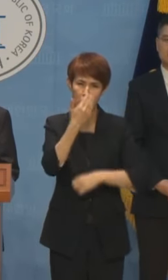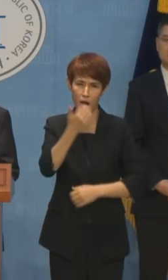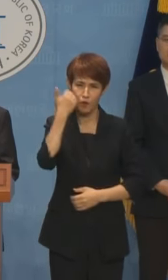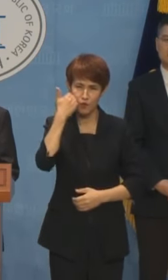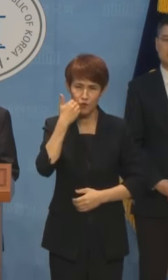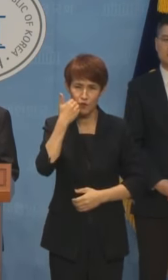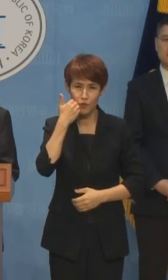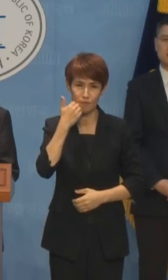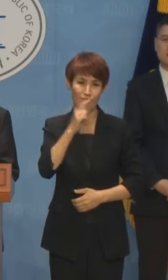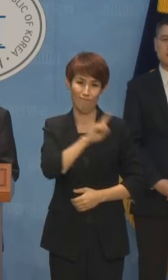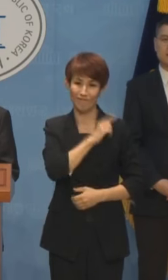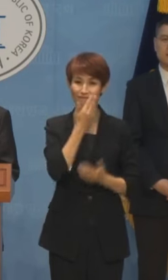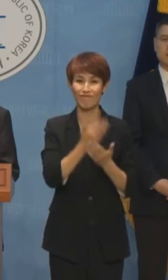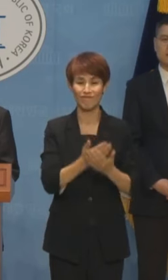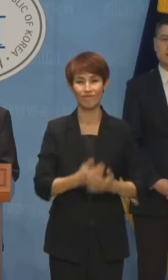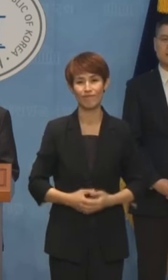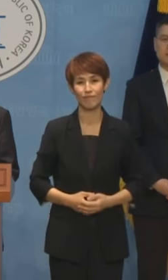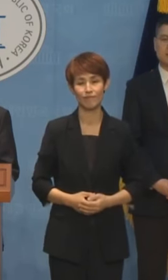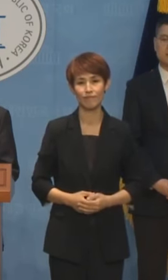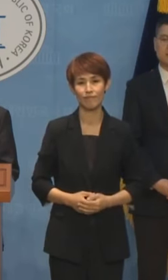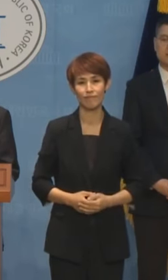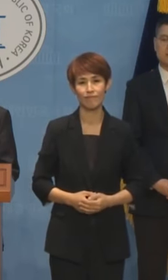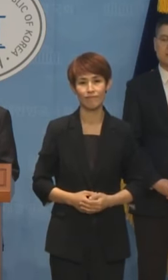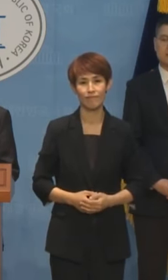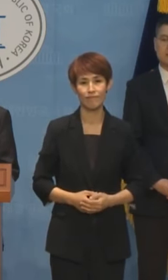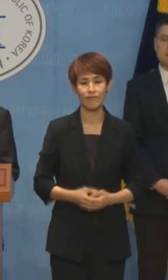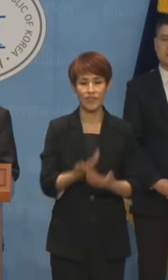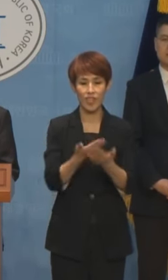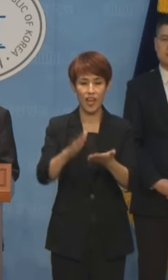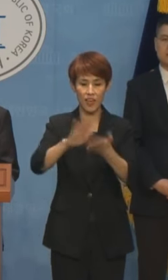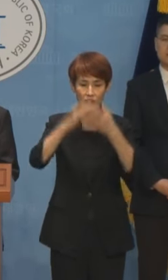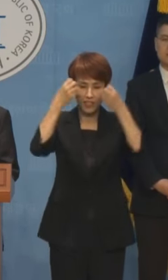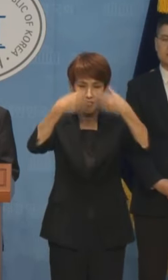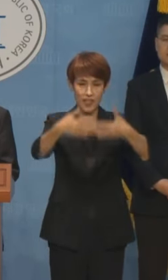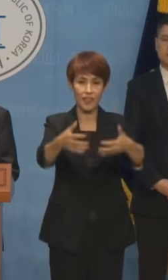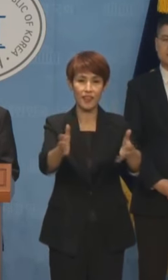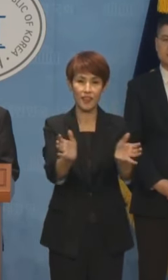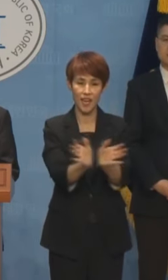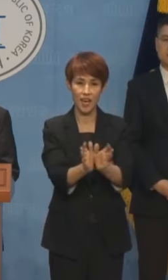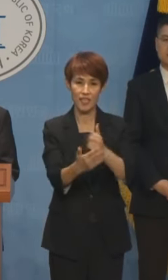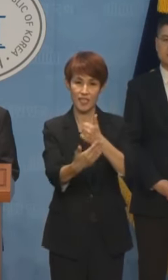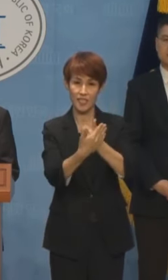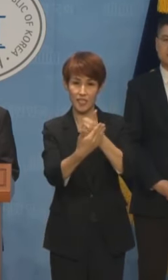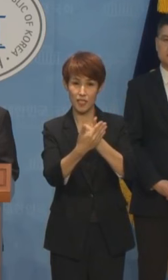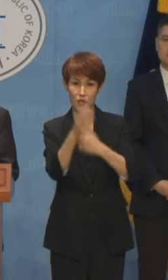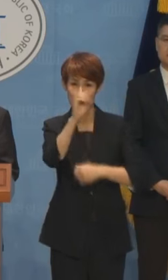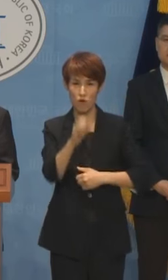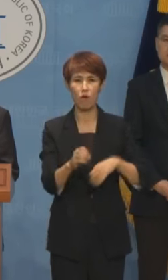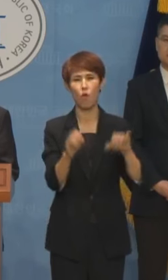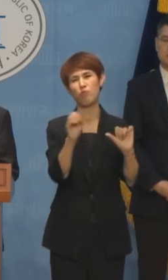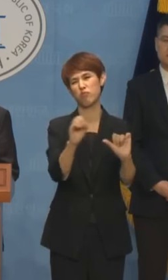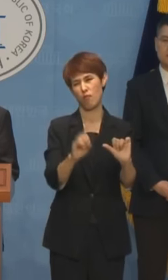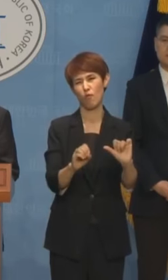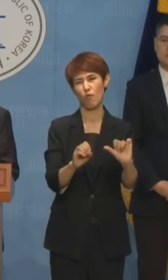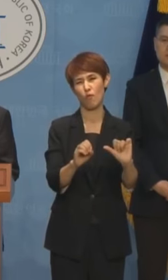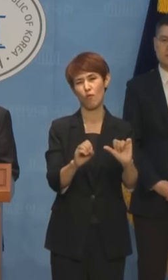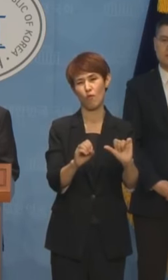관건입니다. 현재 개혁신당 지지율은 5%입니다.